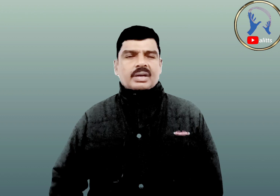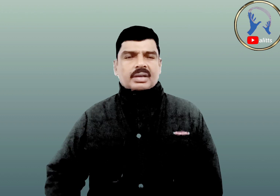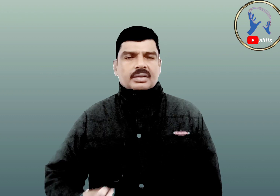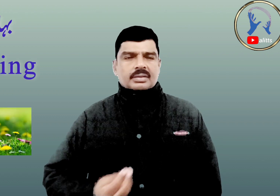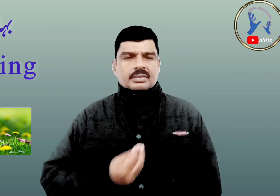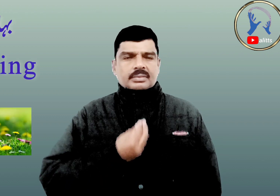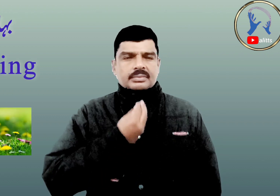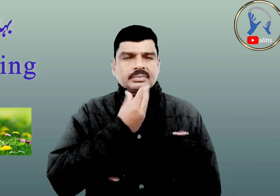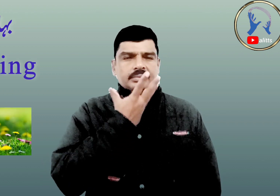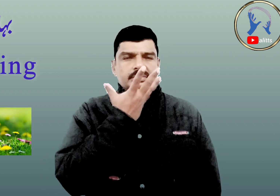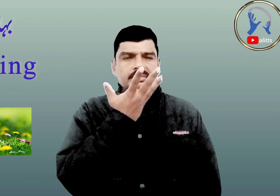बहार।